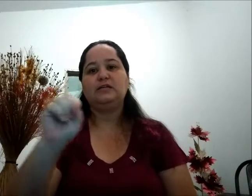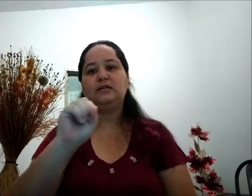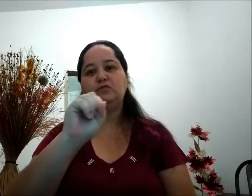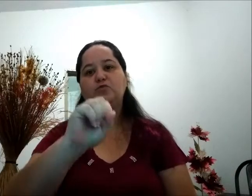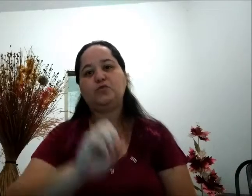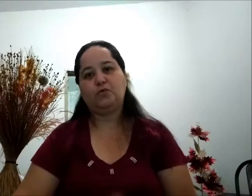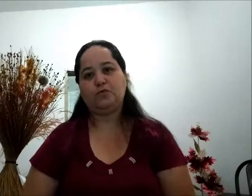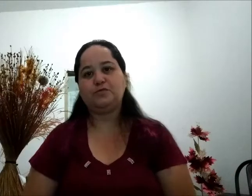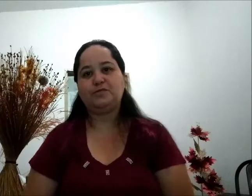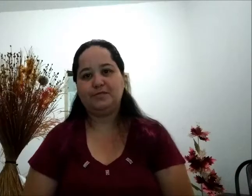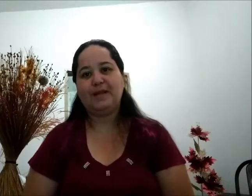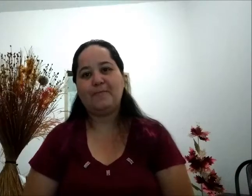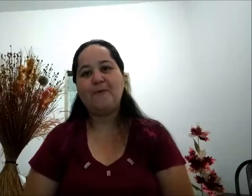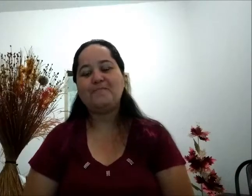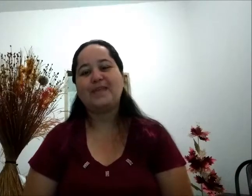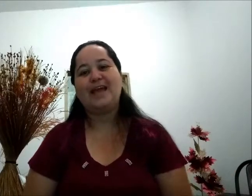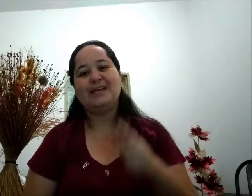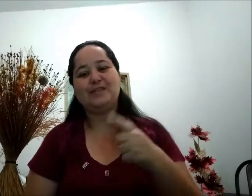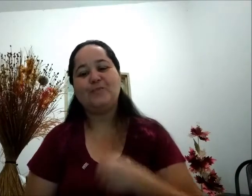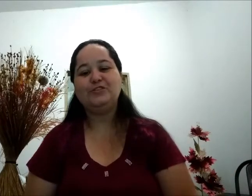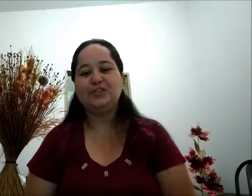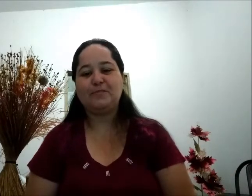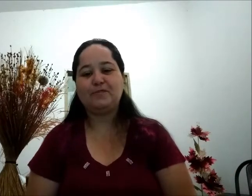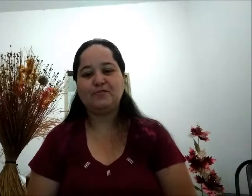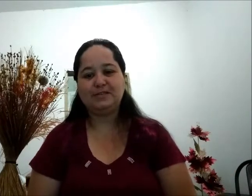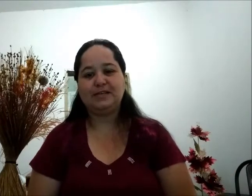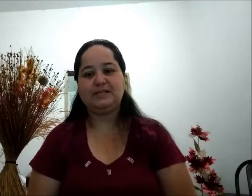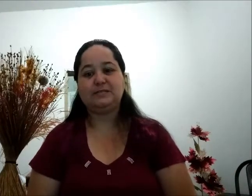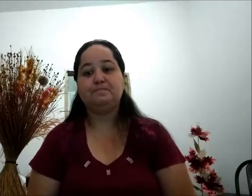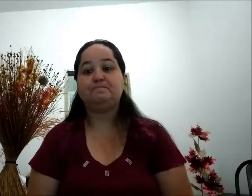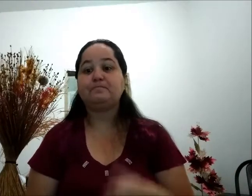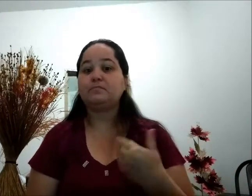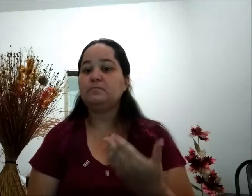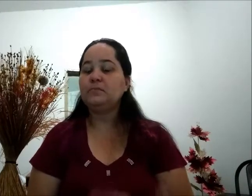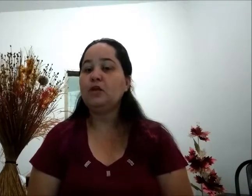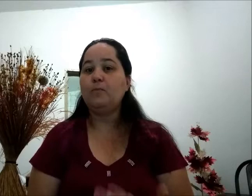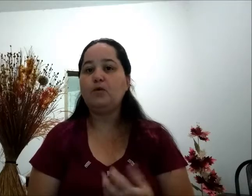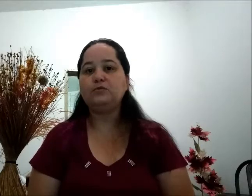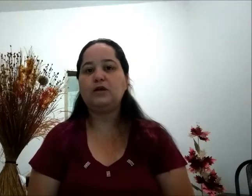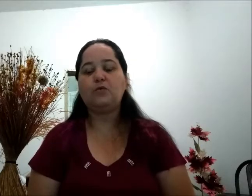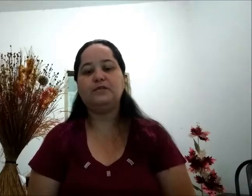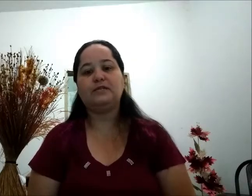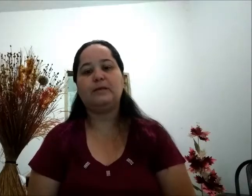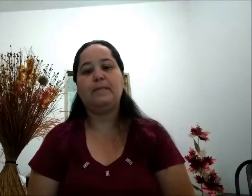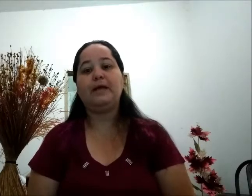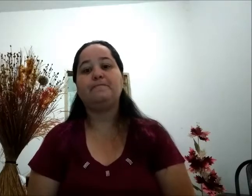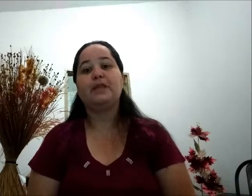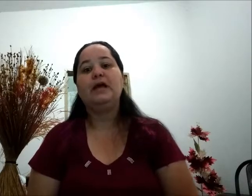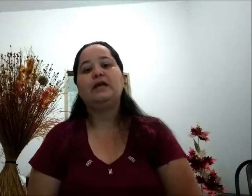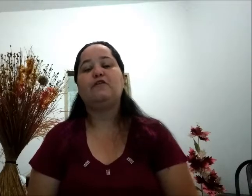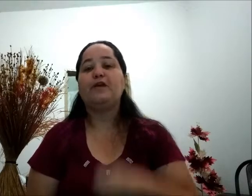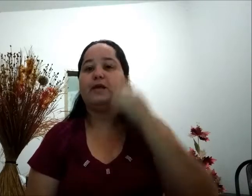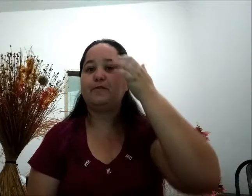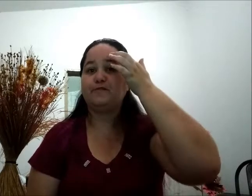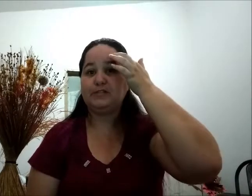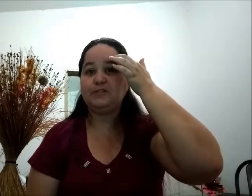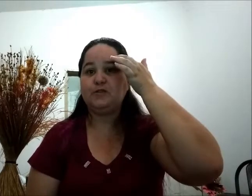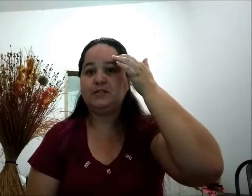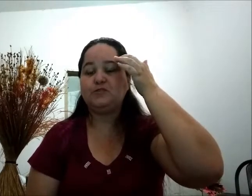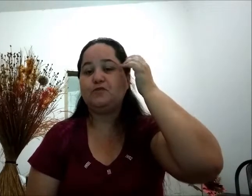dando socos, tá bom? Essa é uma dica para vocês. Uma outra coisa também que eu falei para vocês no início do